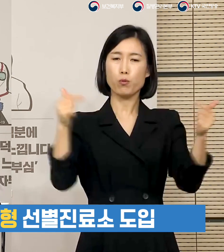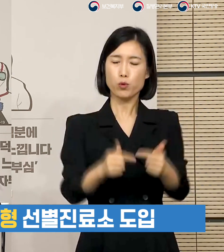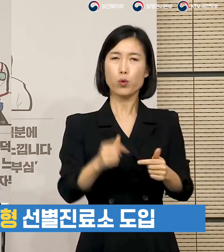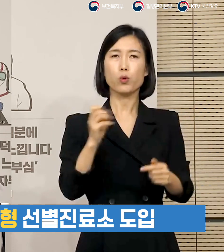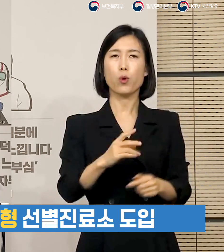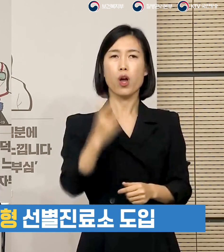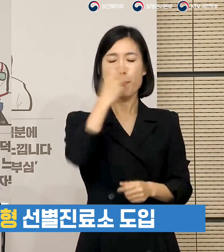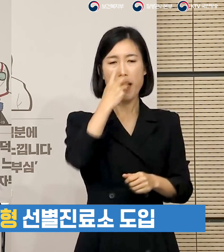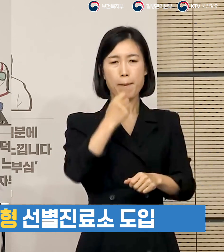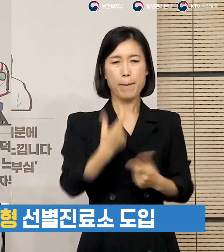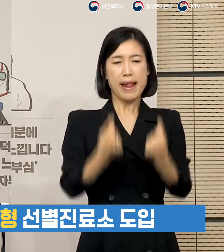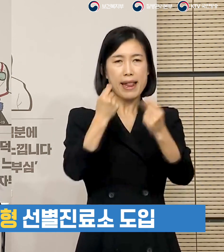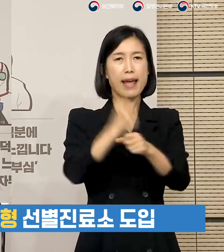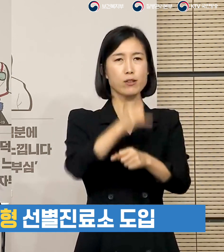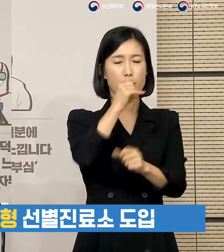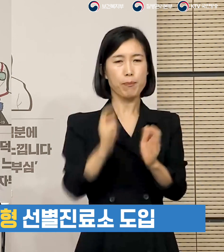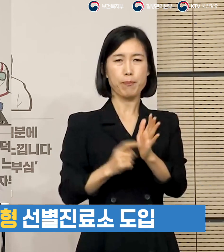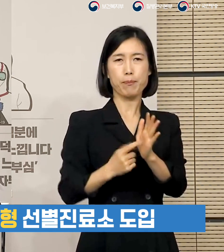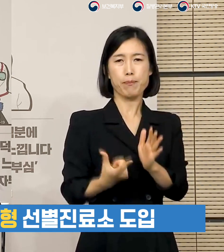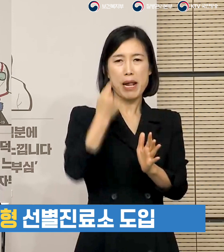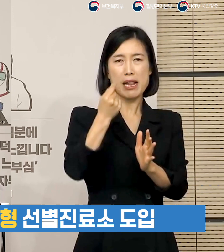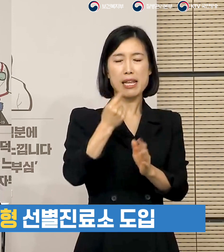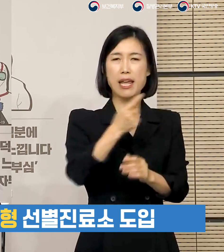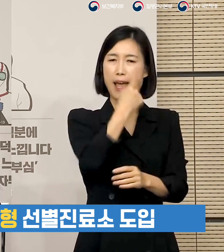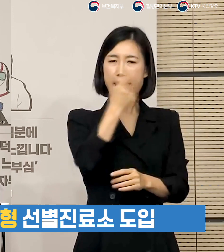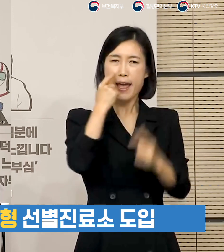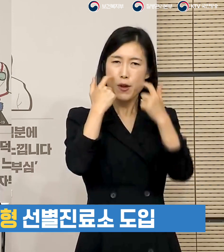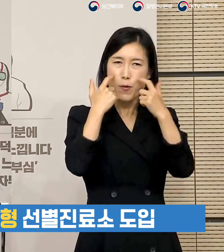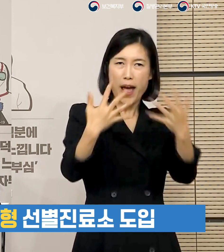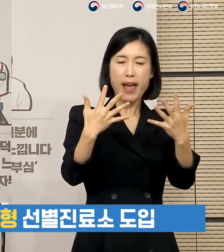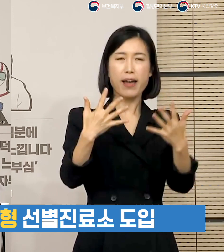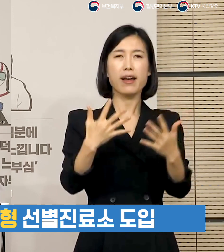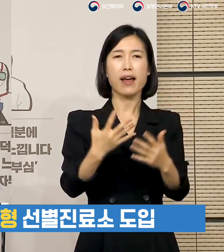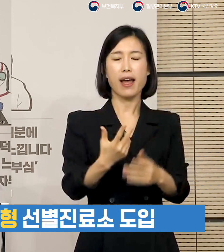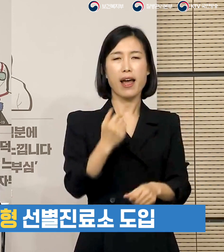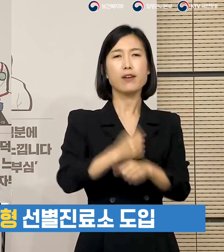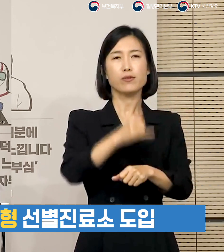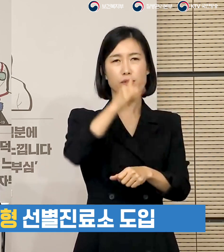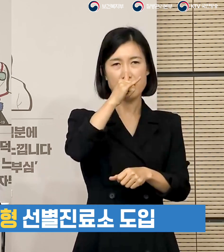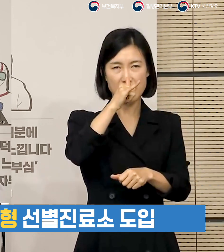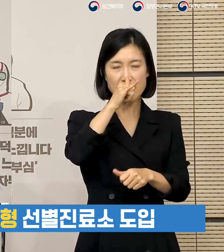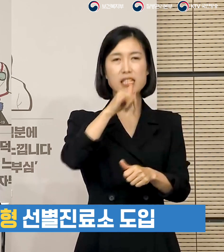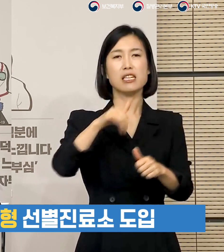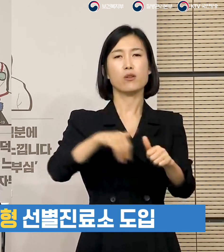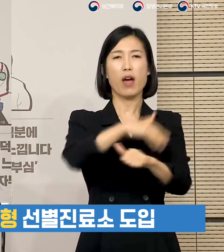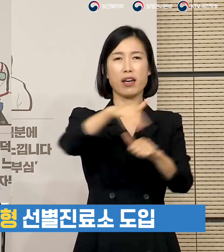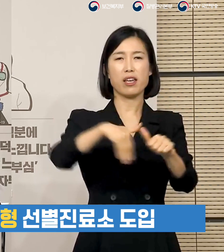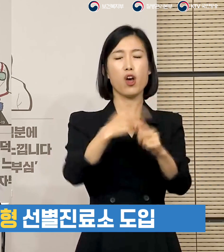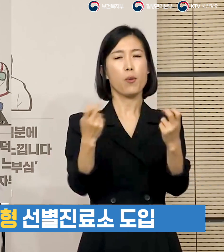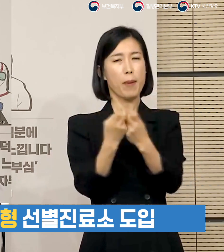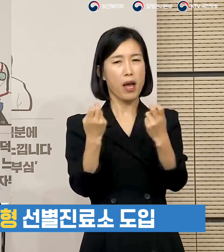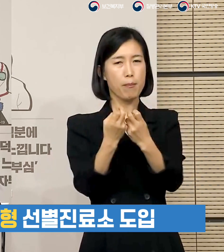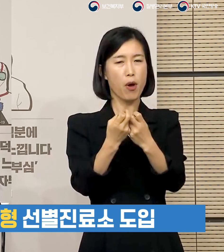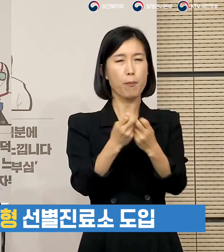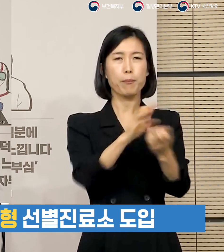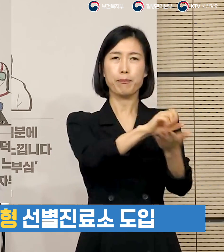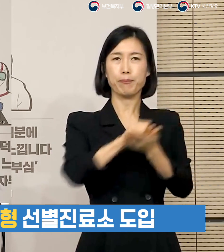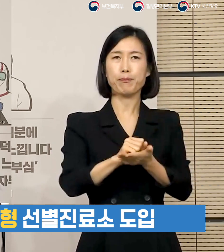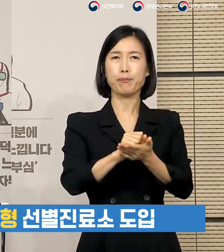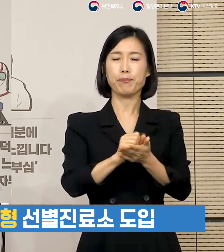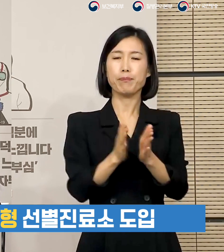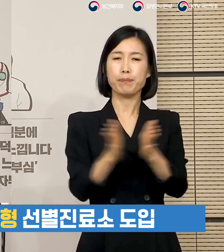필요한 시기와 장소에서 빠르고 정확하게 진단검사를 실시할 수 있는 방법들을